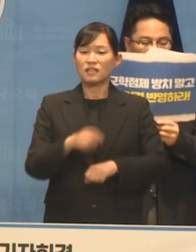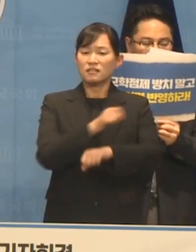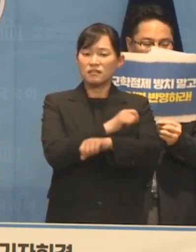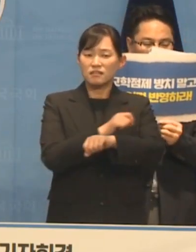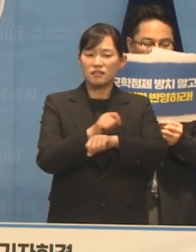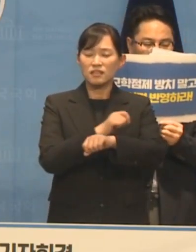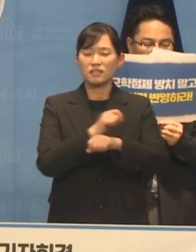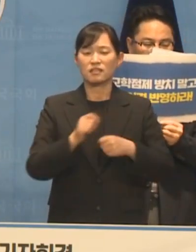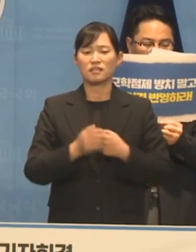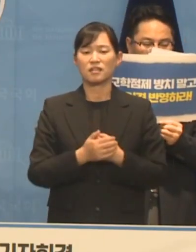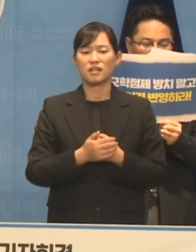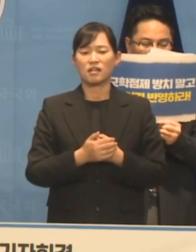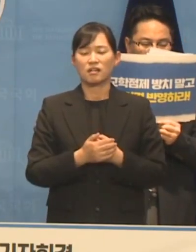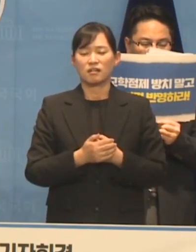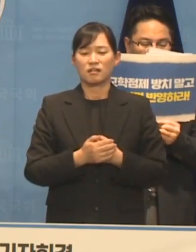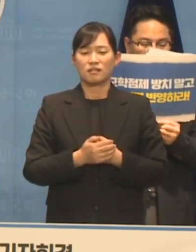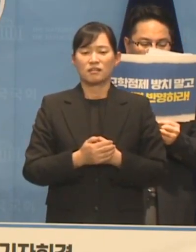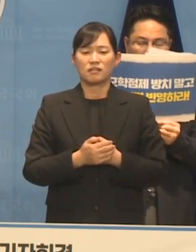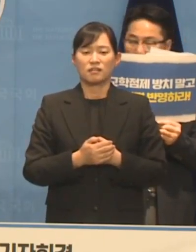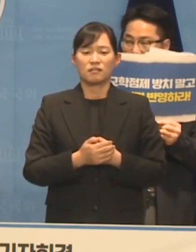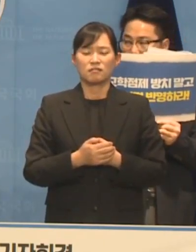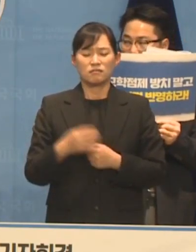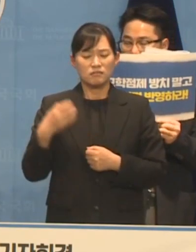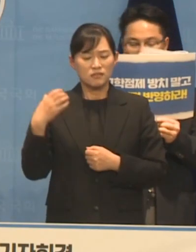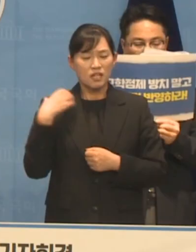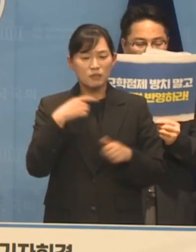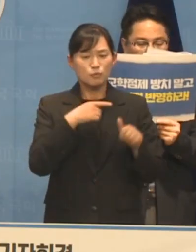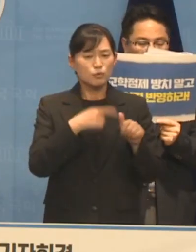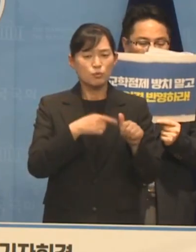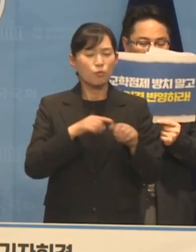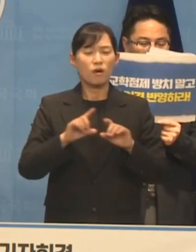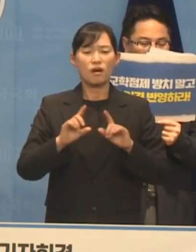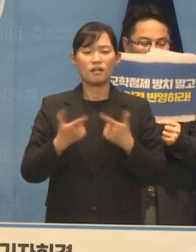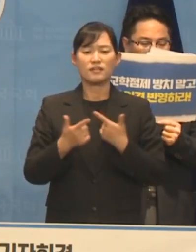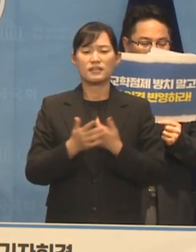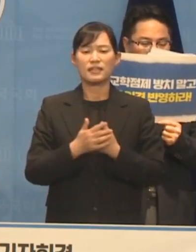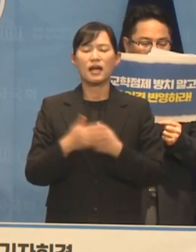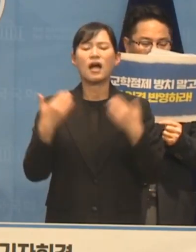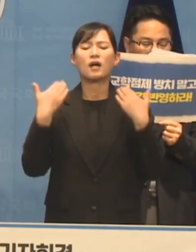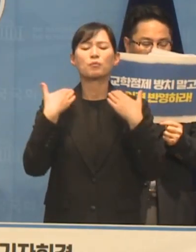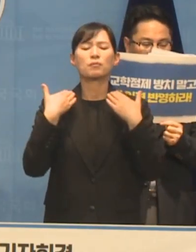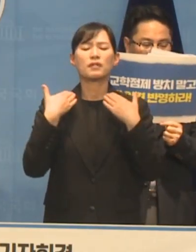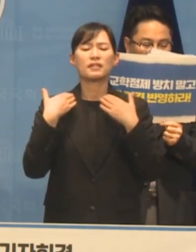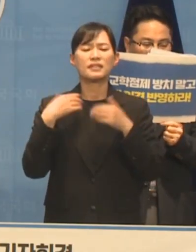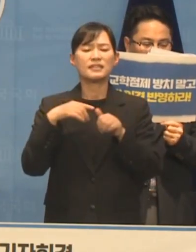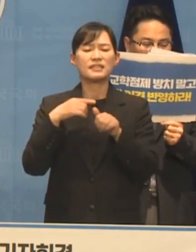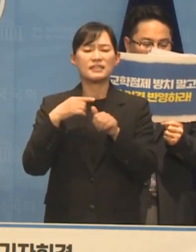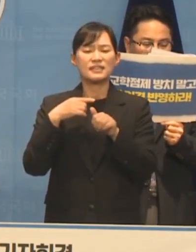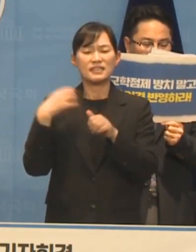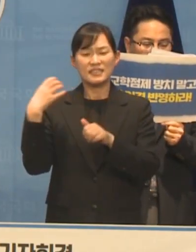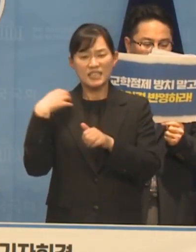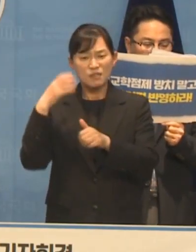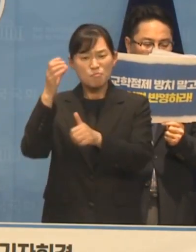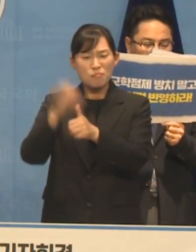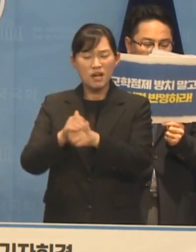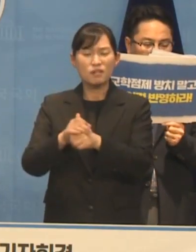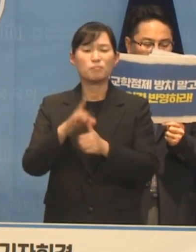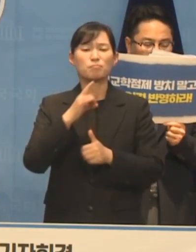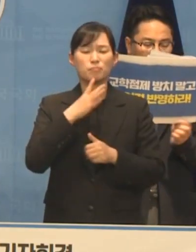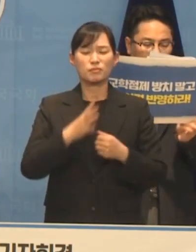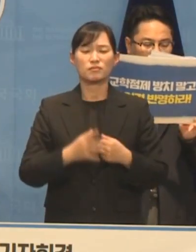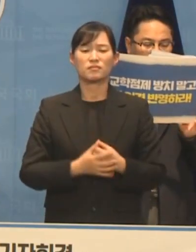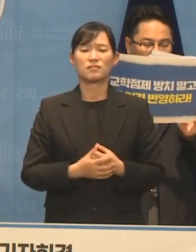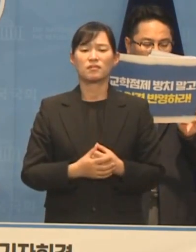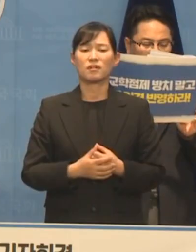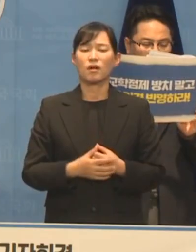특히 최소 성취 수준 보장 지도는 책임 지도가 아닌 학교에 대한 책임 전가가 되고 있습니다. 최소 성취 수준 보장